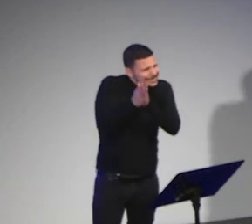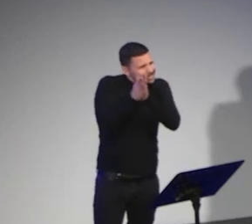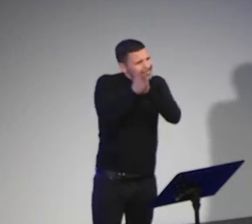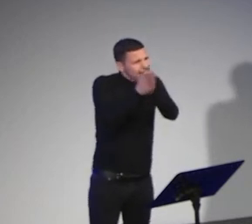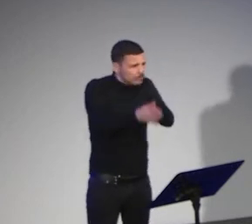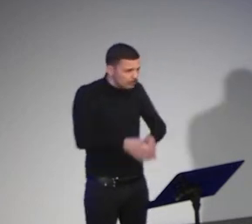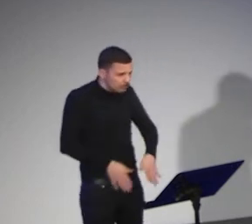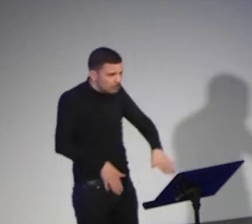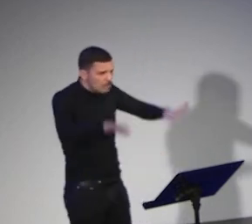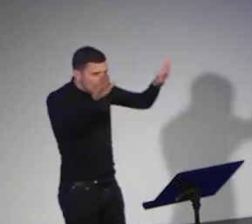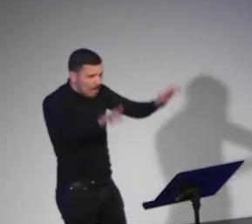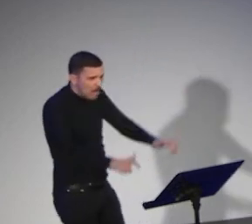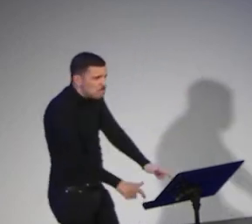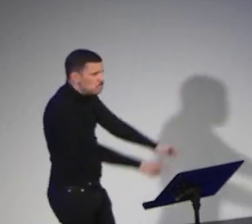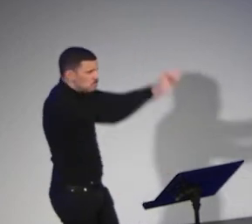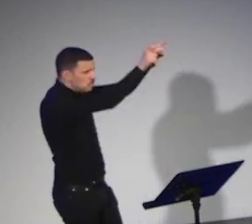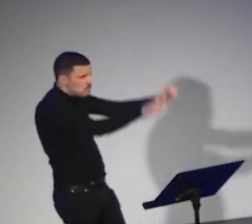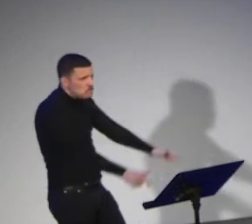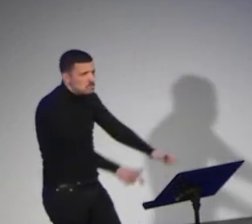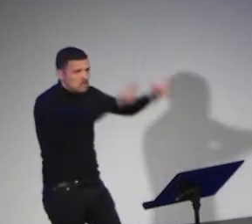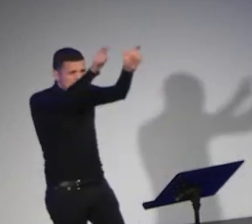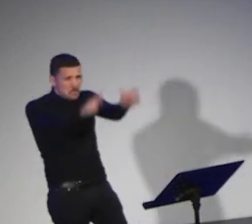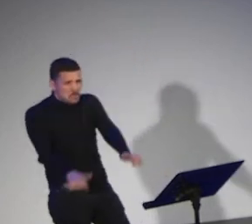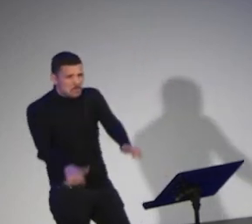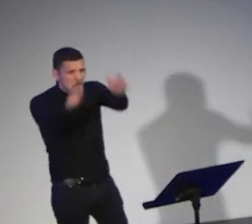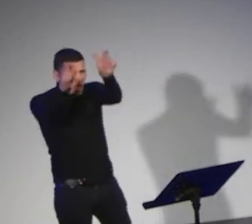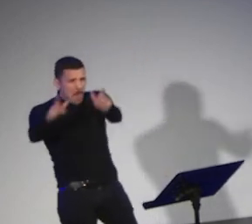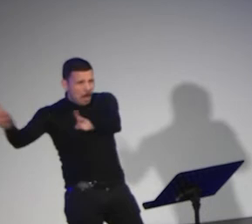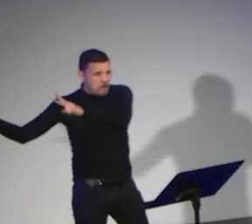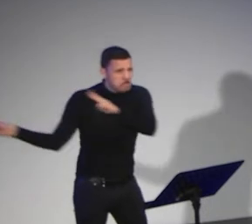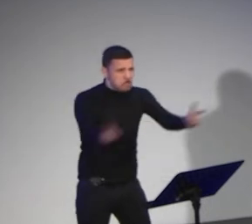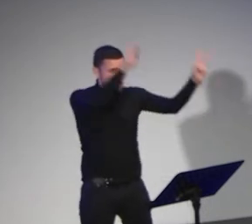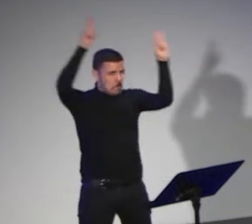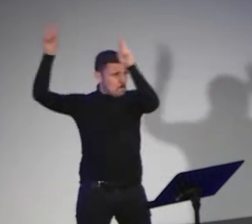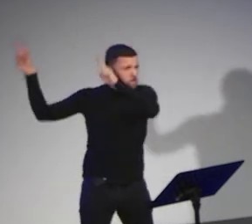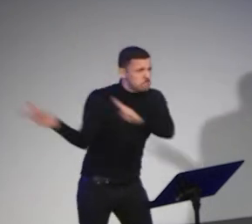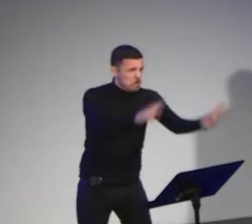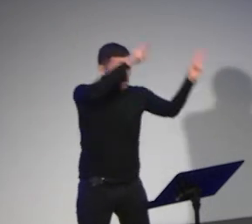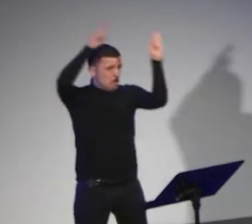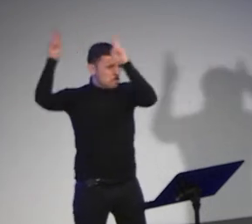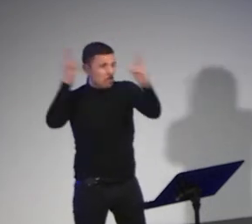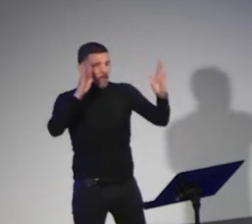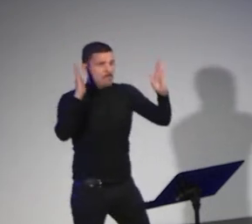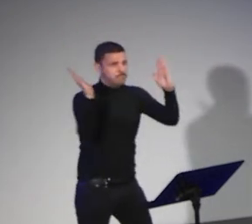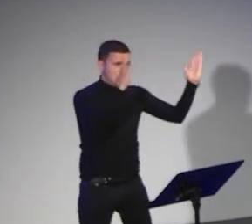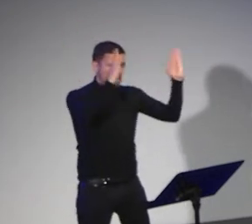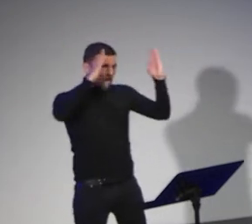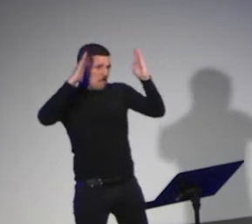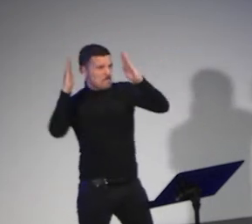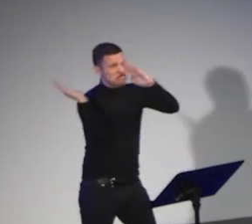clignements. Les images piquaient dans son crâne comme un poussin qui sort de l'œuf, à coups de bec, à coups de bec. C'était peut-être ça,